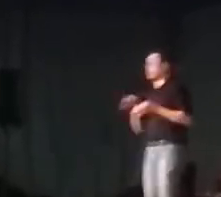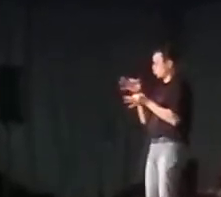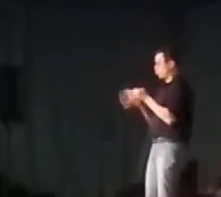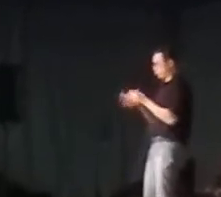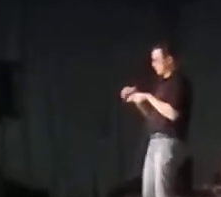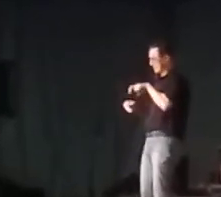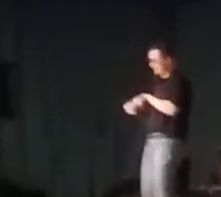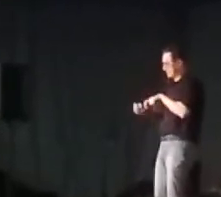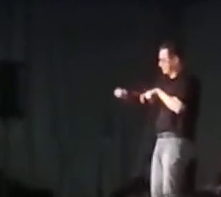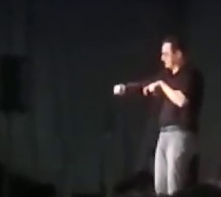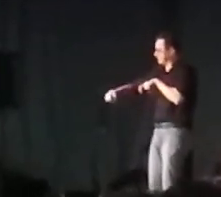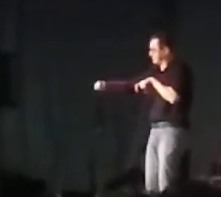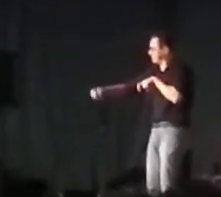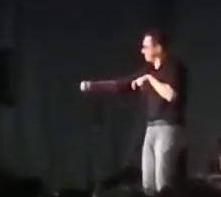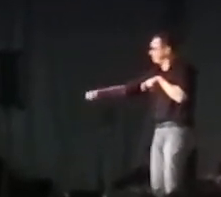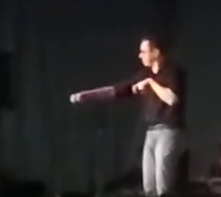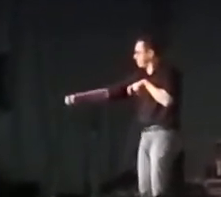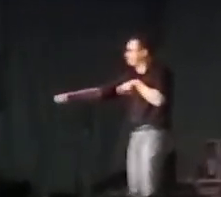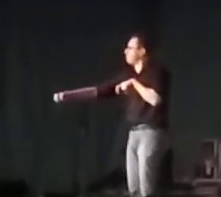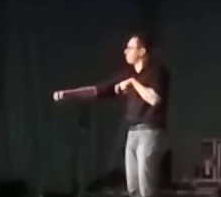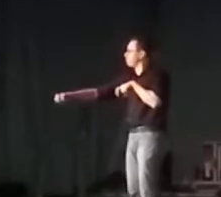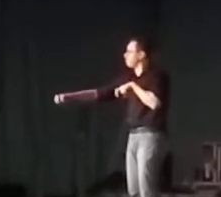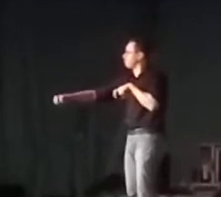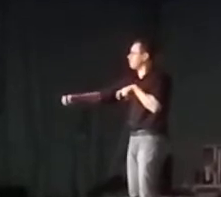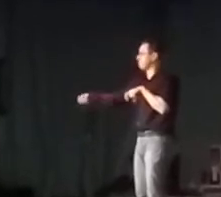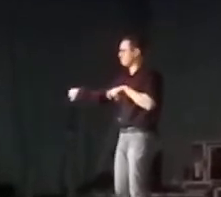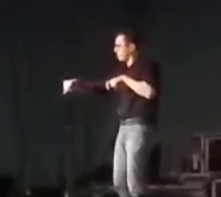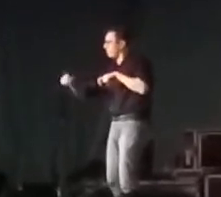tá? Por que que ela pode e eu tenho que ficar